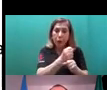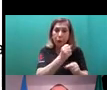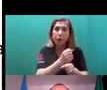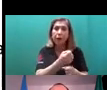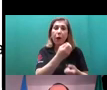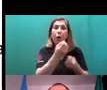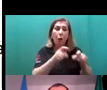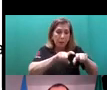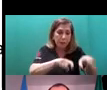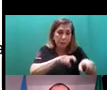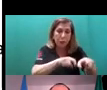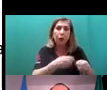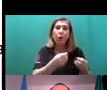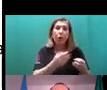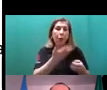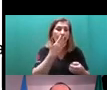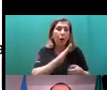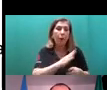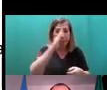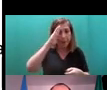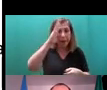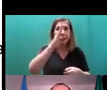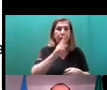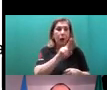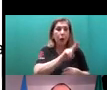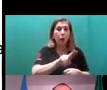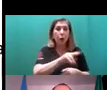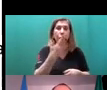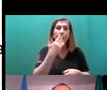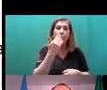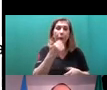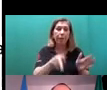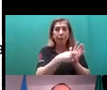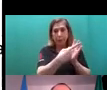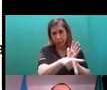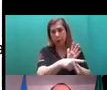e priorizar o consumo local, porque é